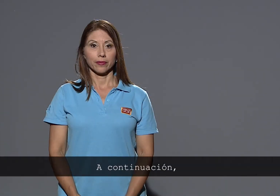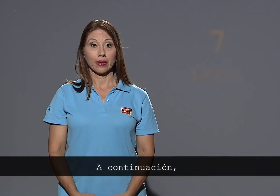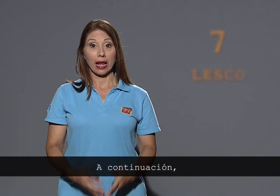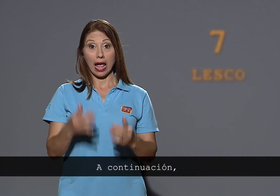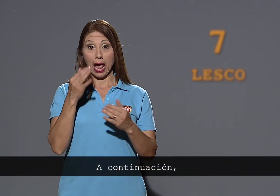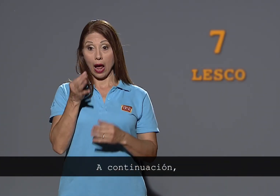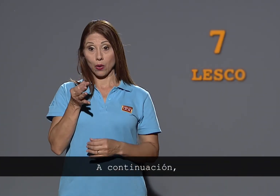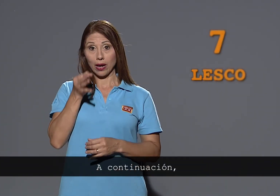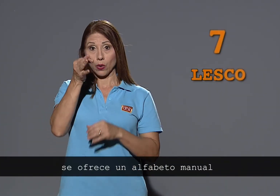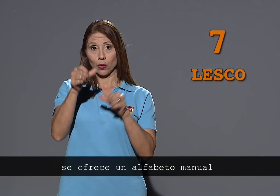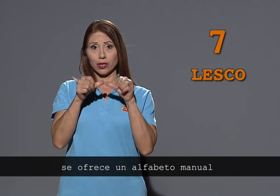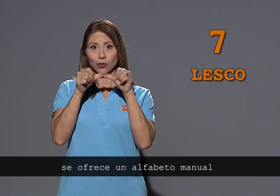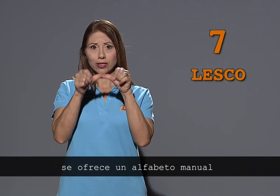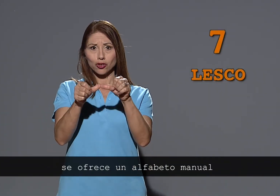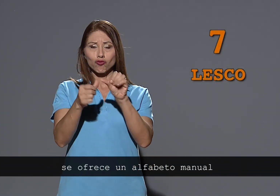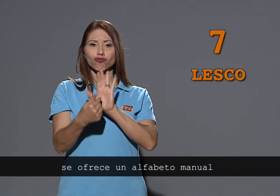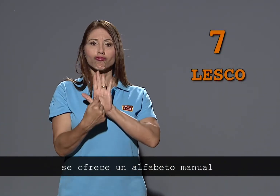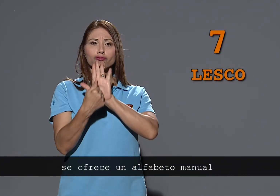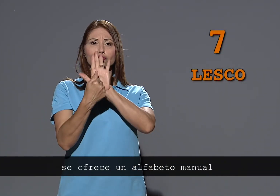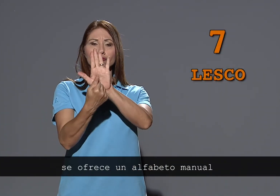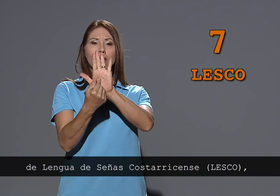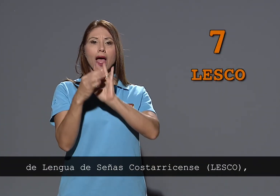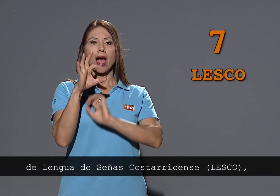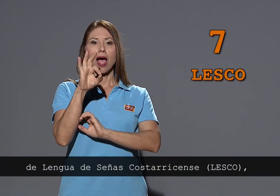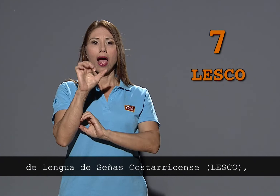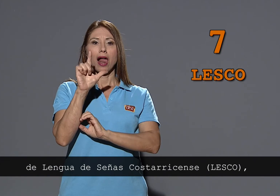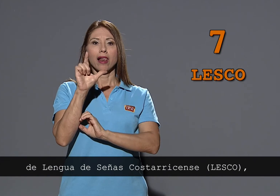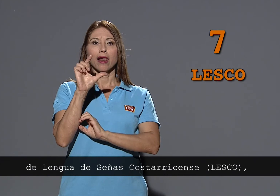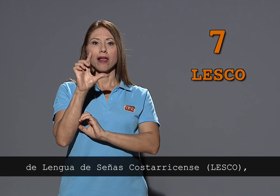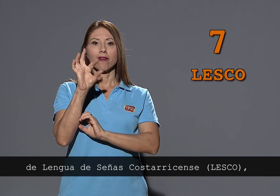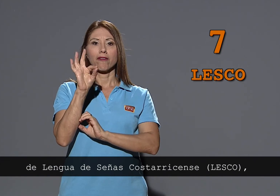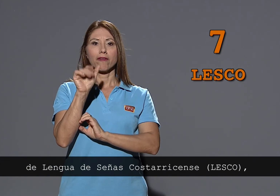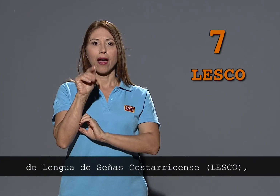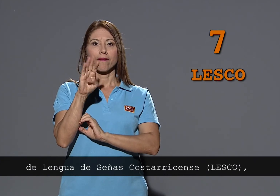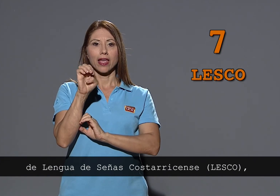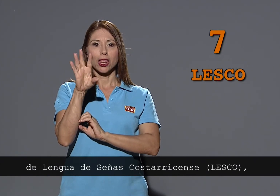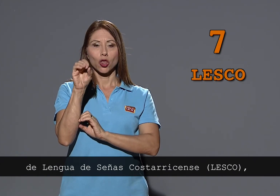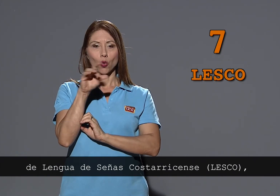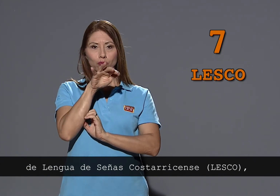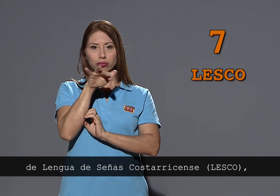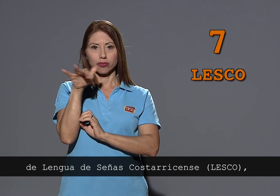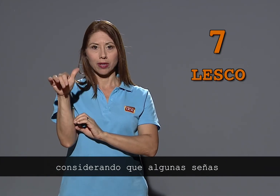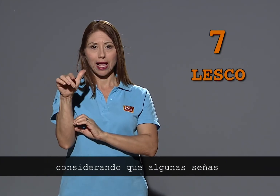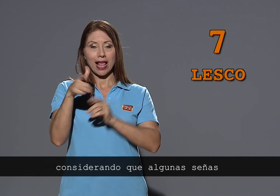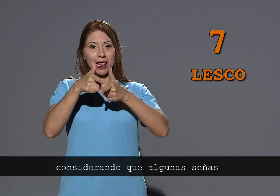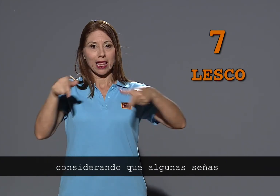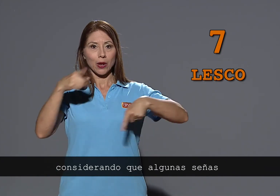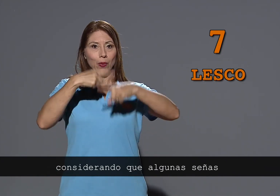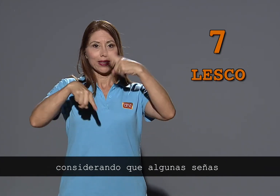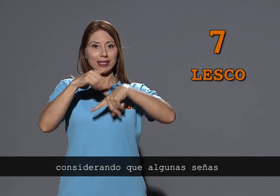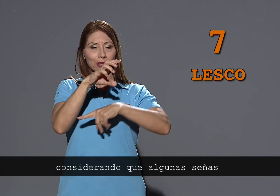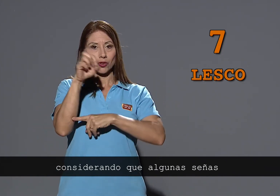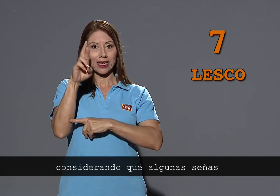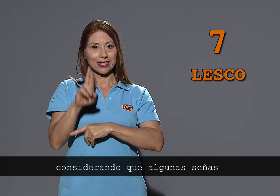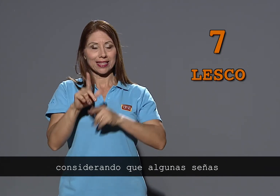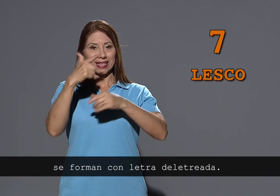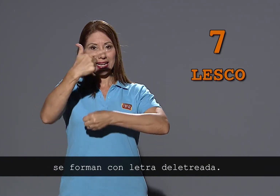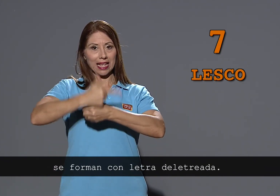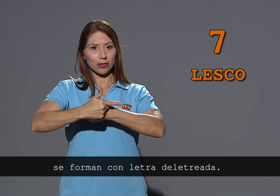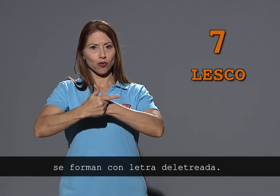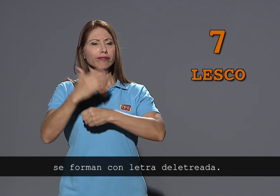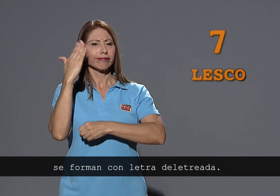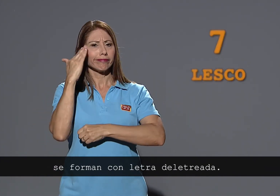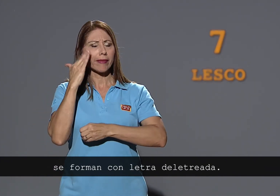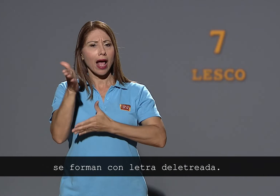A continuación, se ofrece un alfabeto manual de lengua de señas costarricense LESCO, considerando que algunas señas